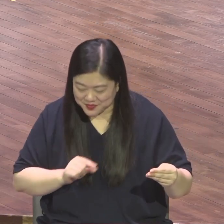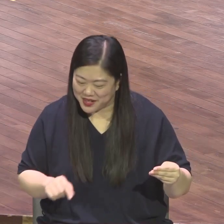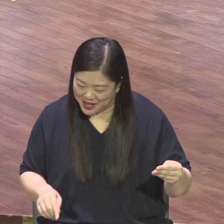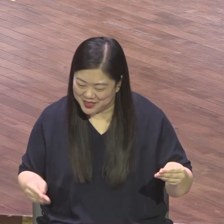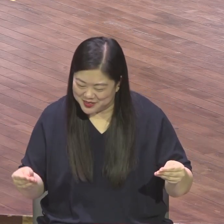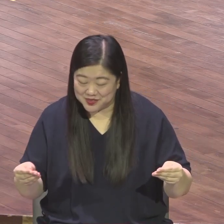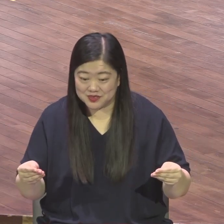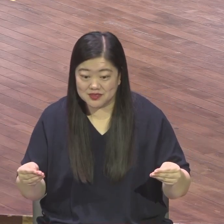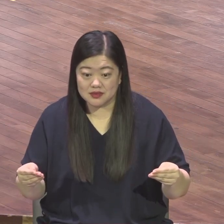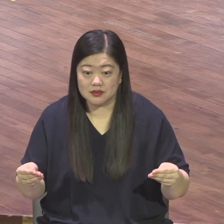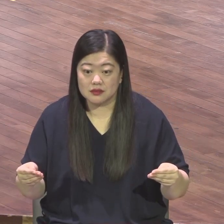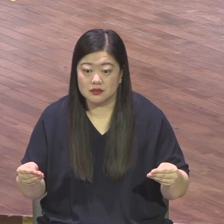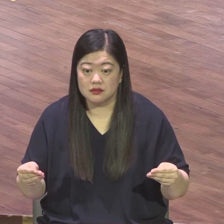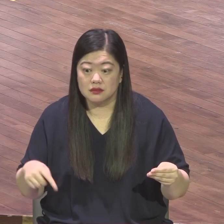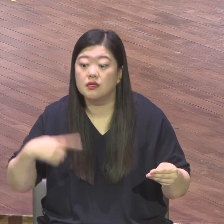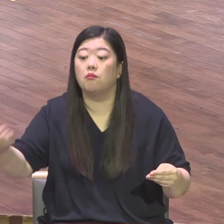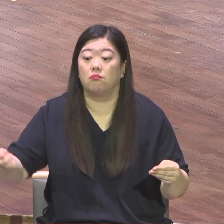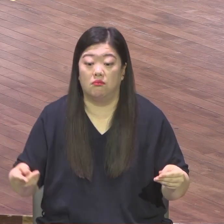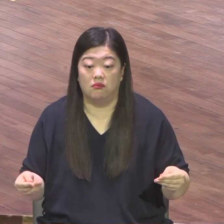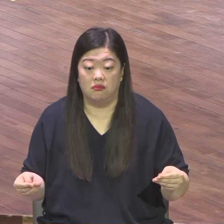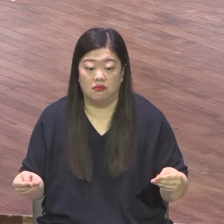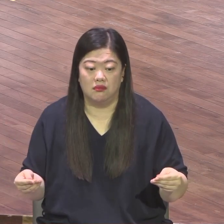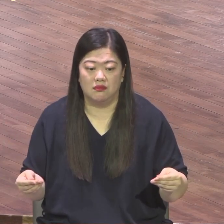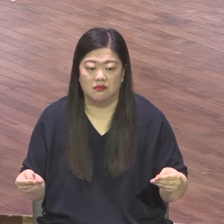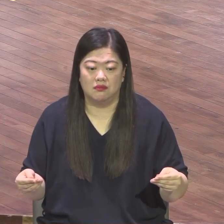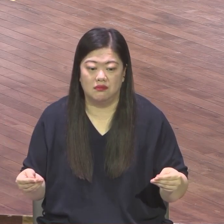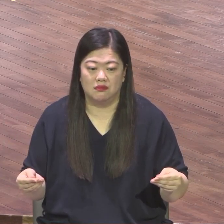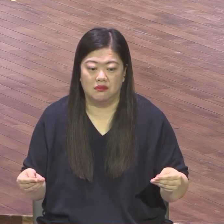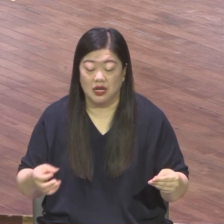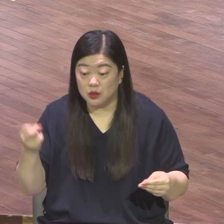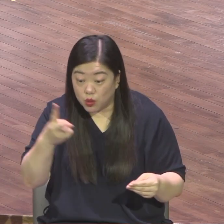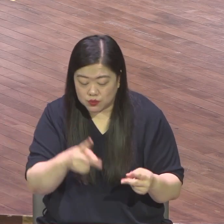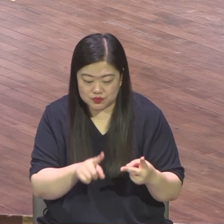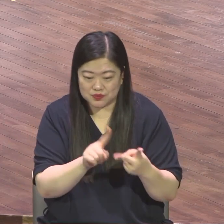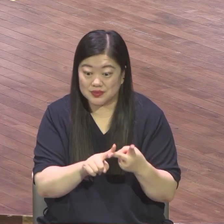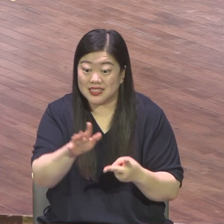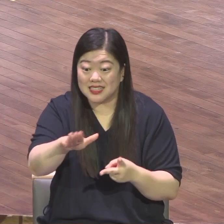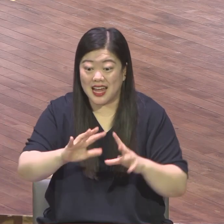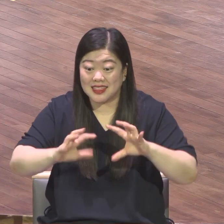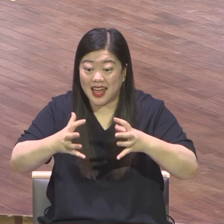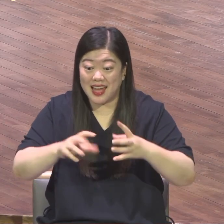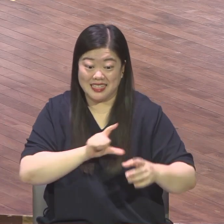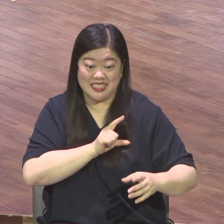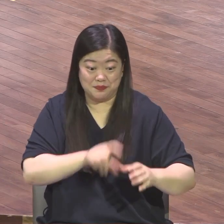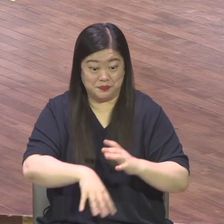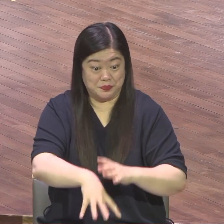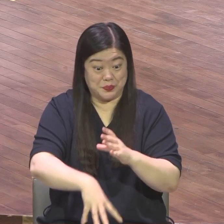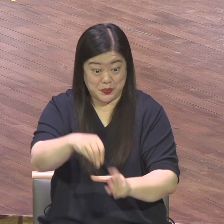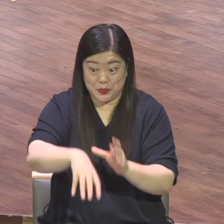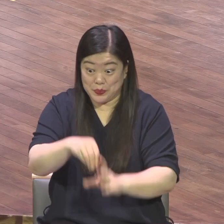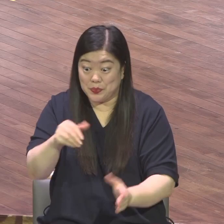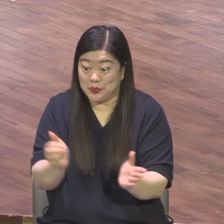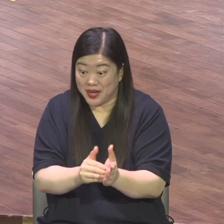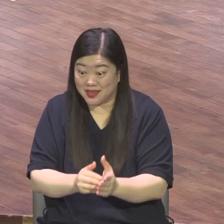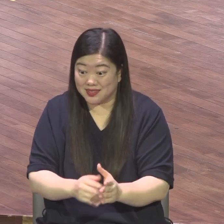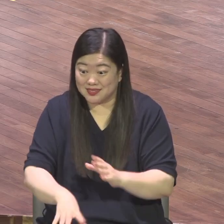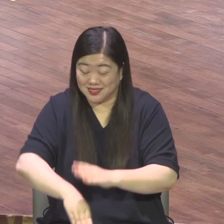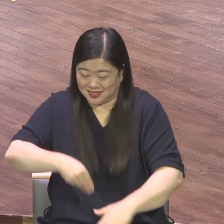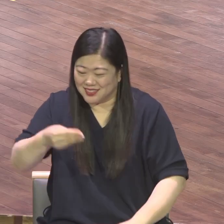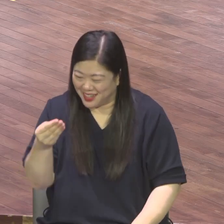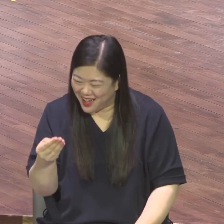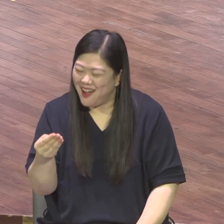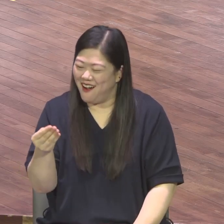안 가도 상관없어요. 지구촌에 반은 못 가요. 모슬렘 같은데 저 중동에 못 갑니다. 가본들 성경 못